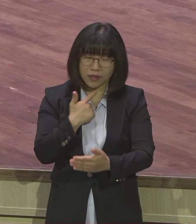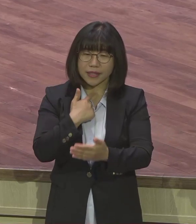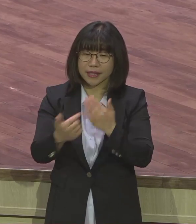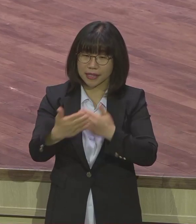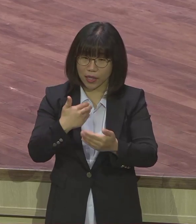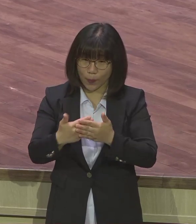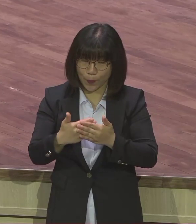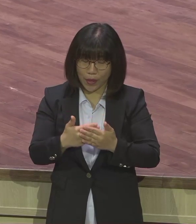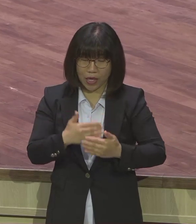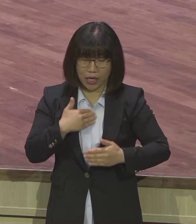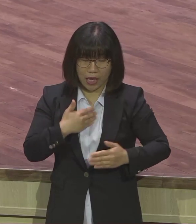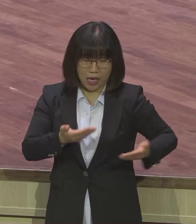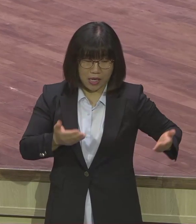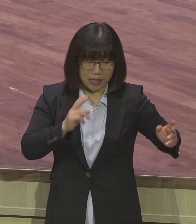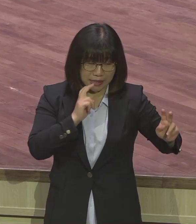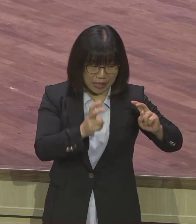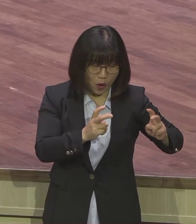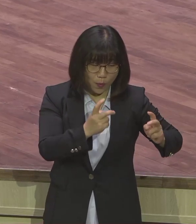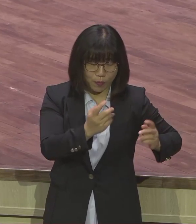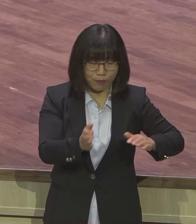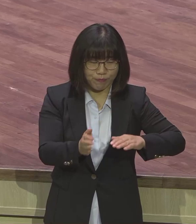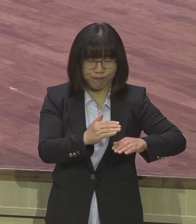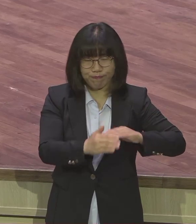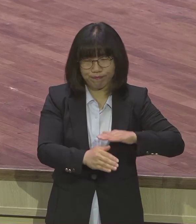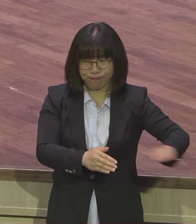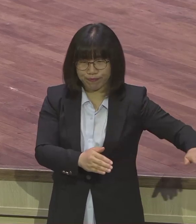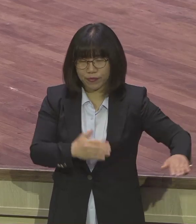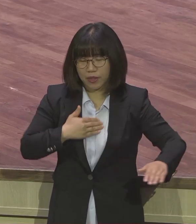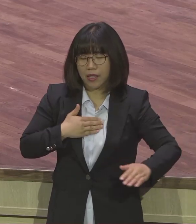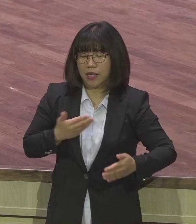우선순위. 그게 올인하니까 하나님 알아서 다 해주시.